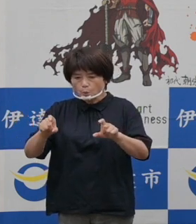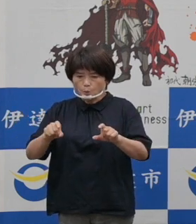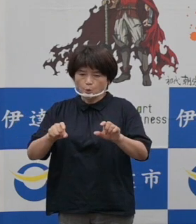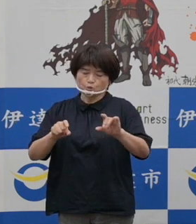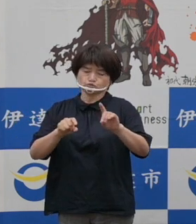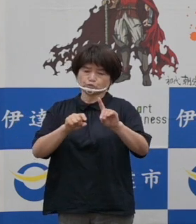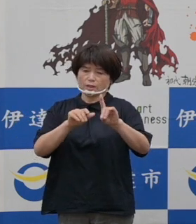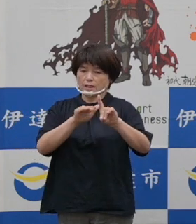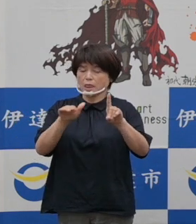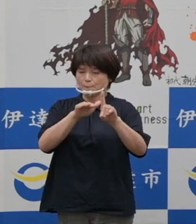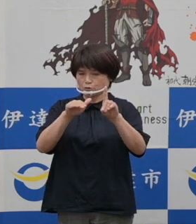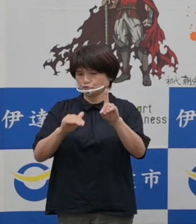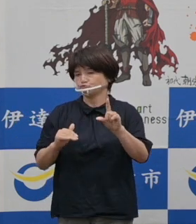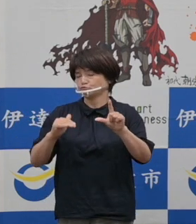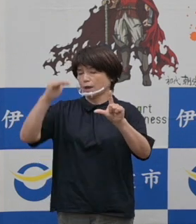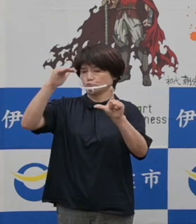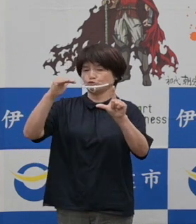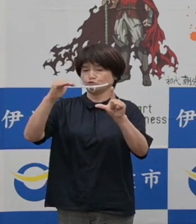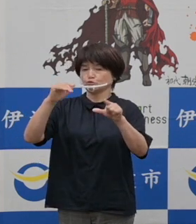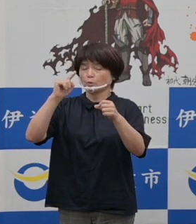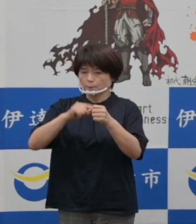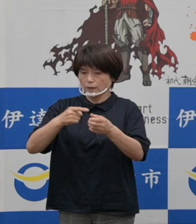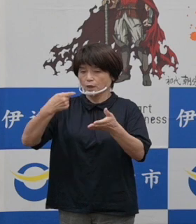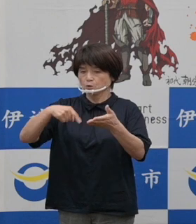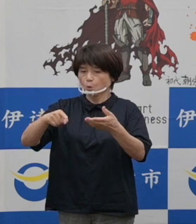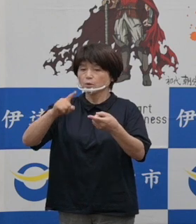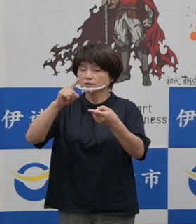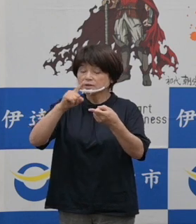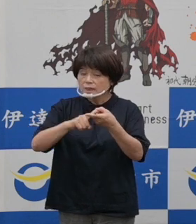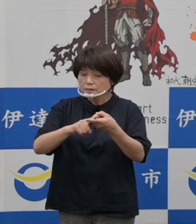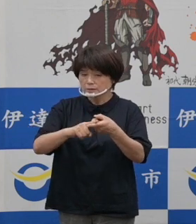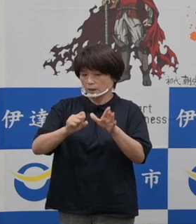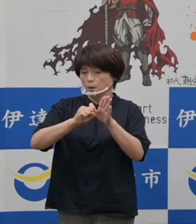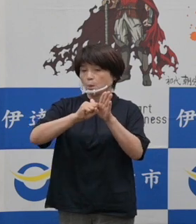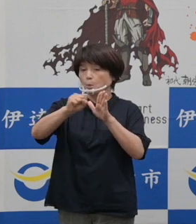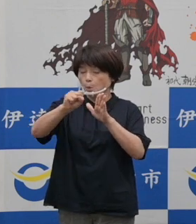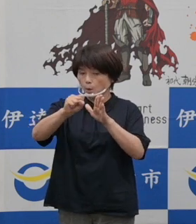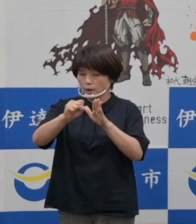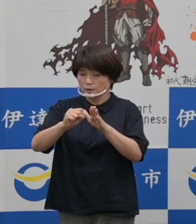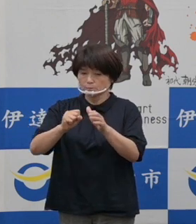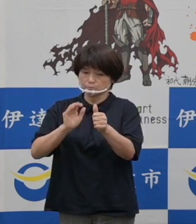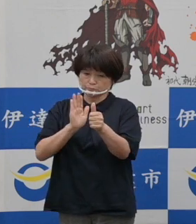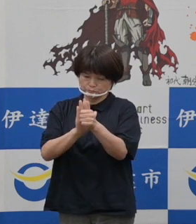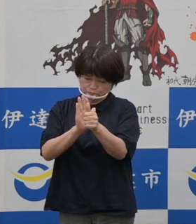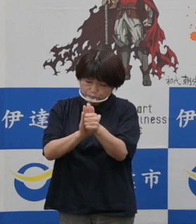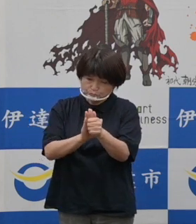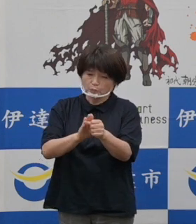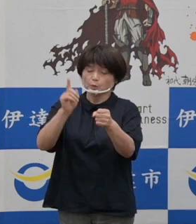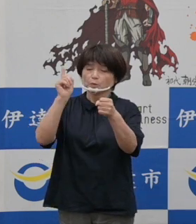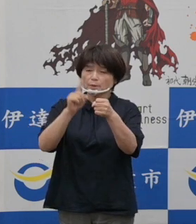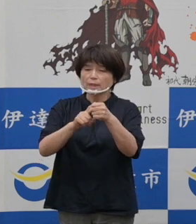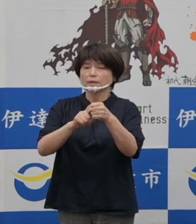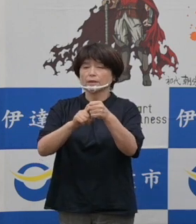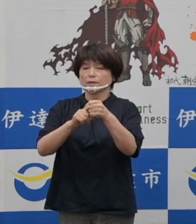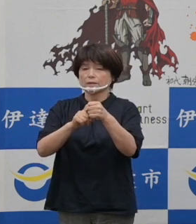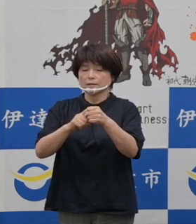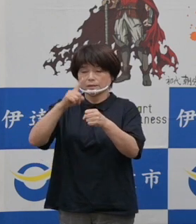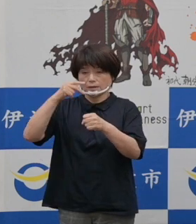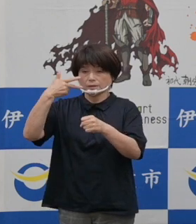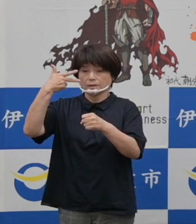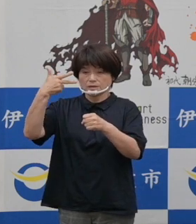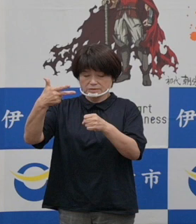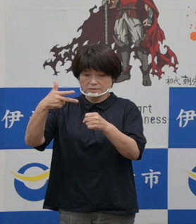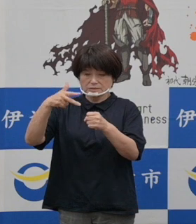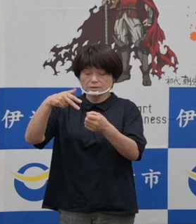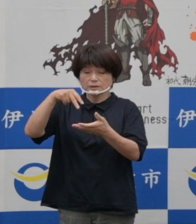の質向上を図り、教育的効果を向上させることを目的としまして、伊達市立